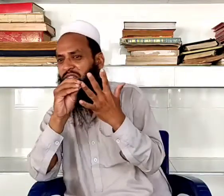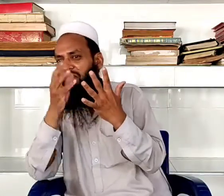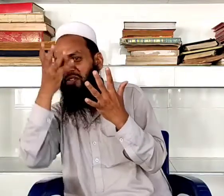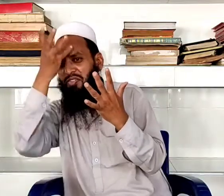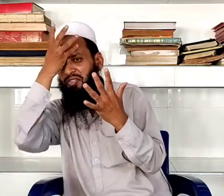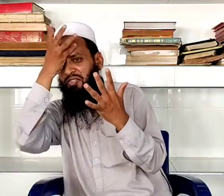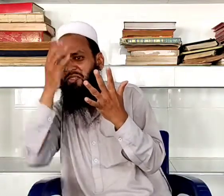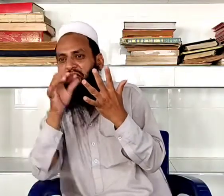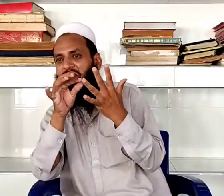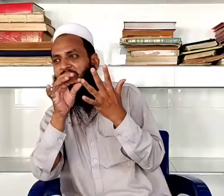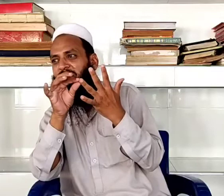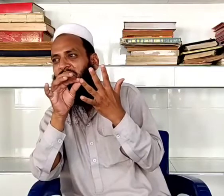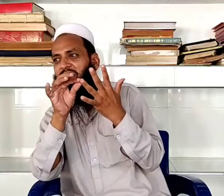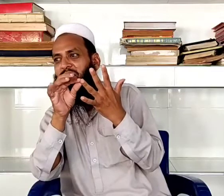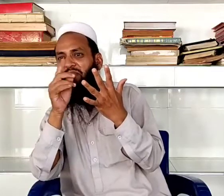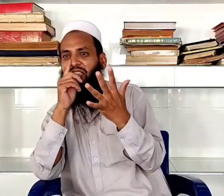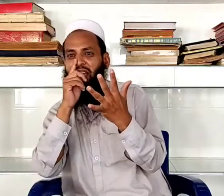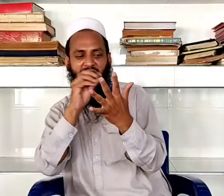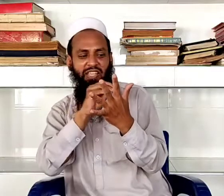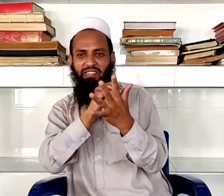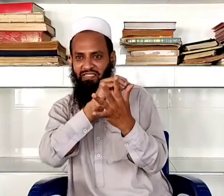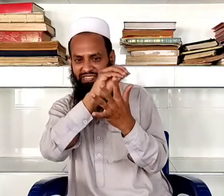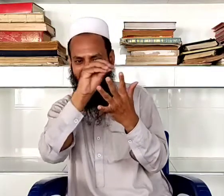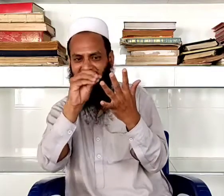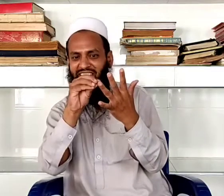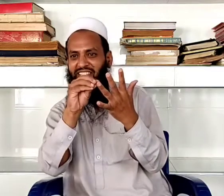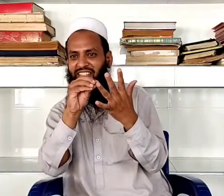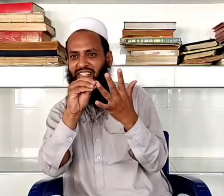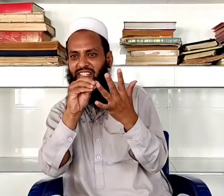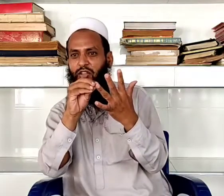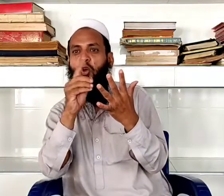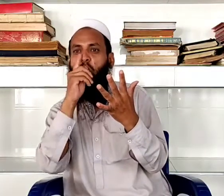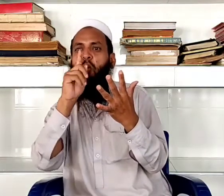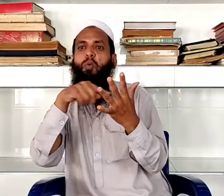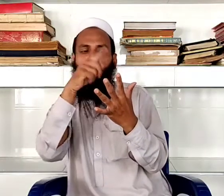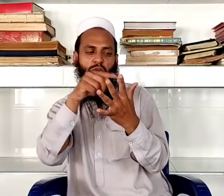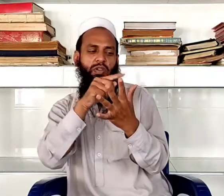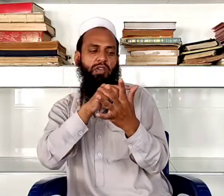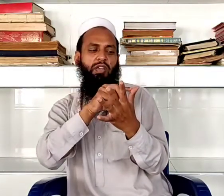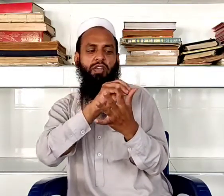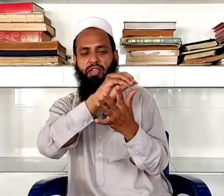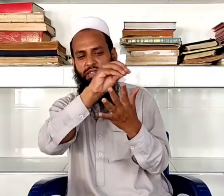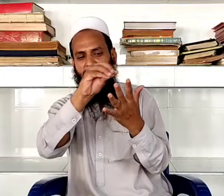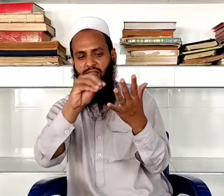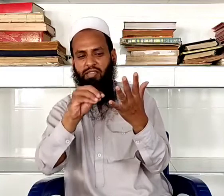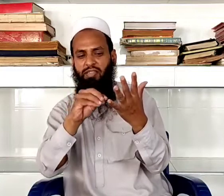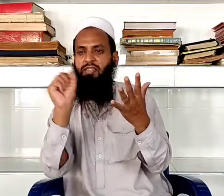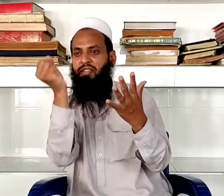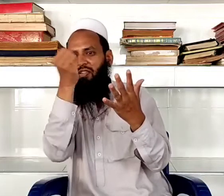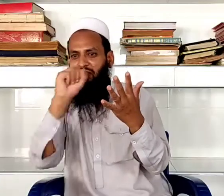جڑے اے شخصیات نے صحابہ کرام نے کہ اتنا دا اتنا رسول اللہ صلی اللہ علیہ